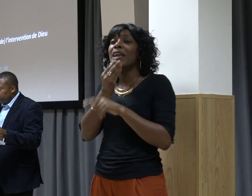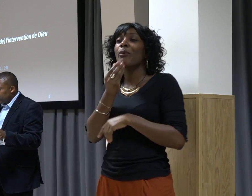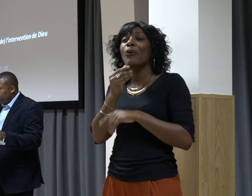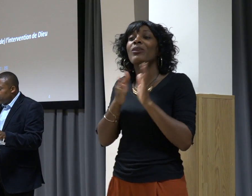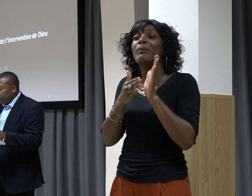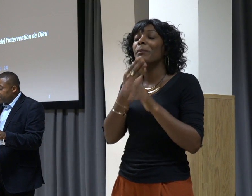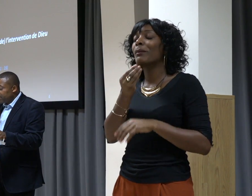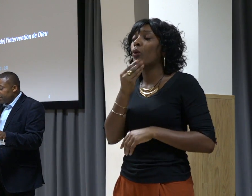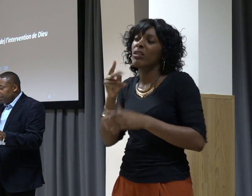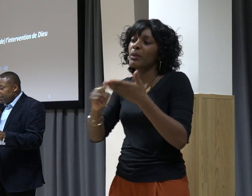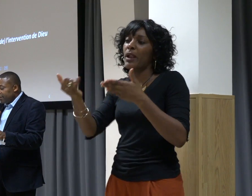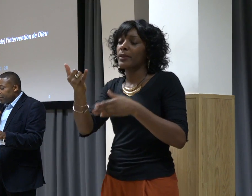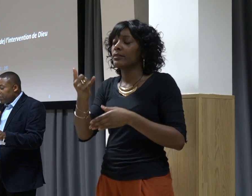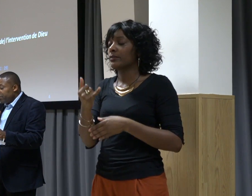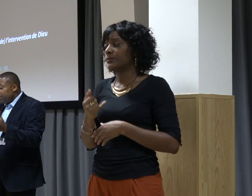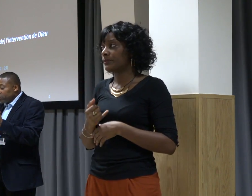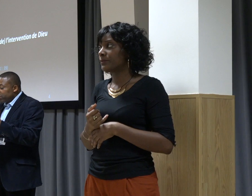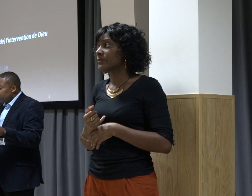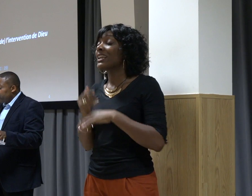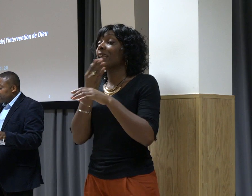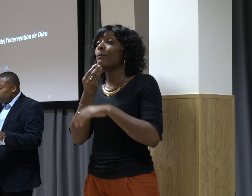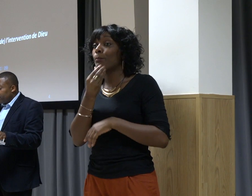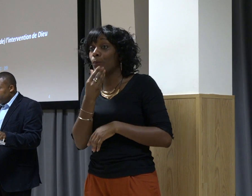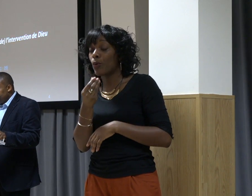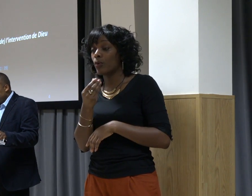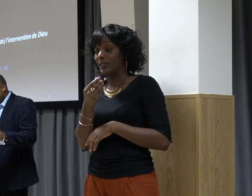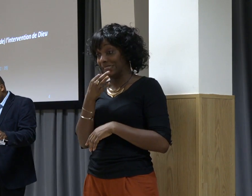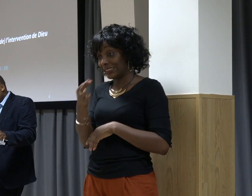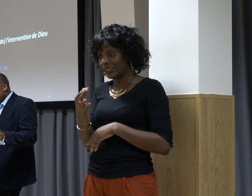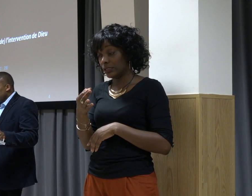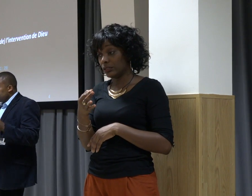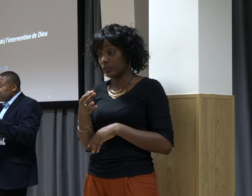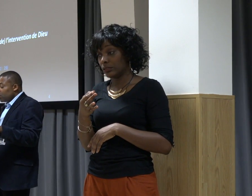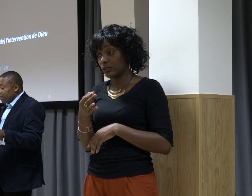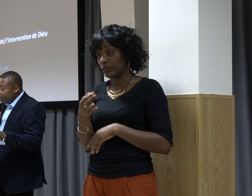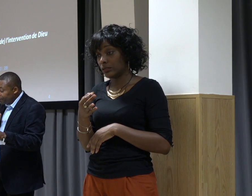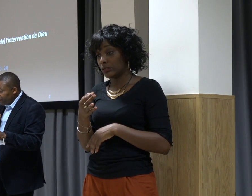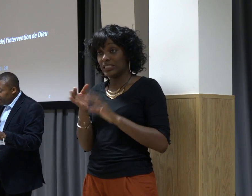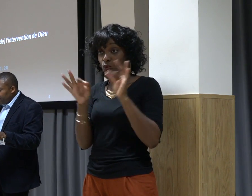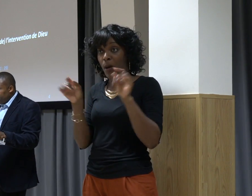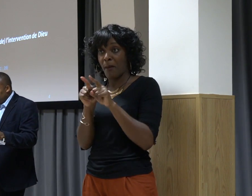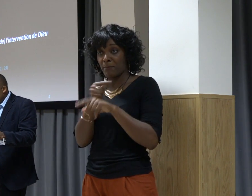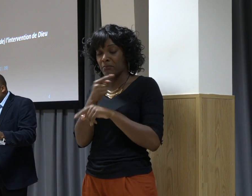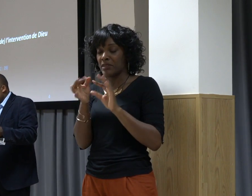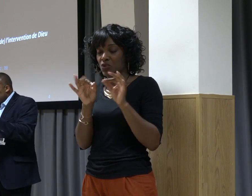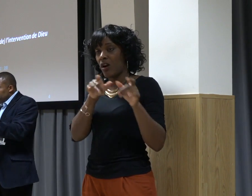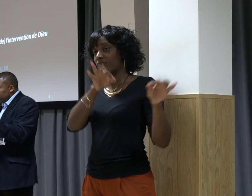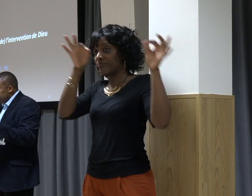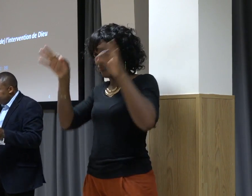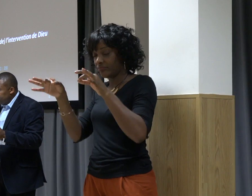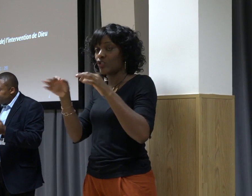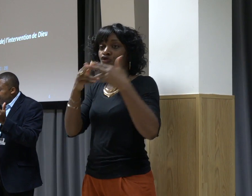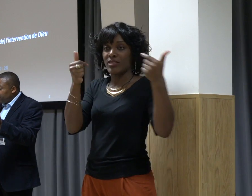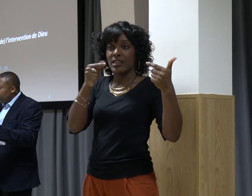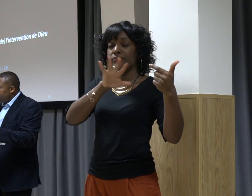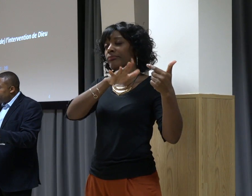connaissons, nous n'allons pas le lire, l'Épître aux Hébreux qui reprend cette histoire. L'Épître aux Hébreux